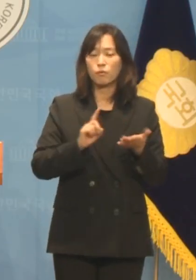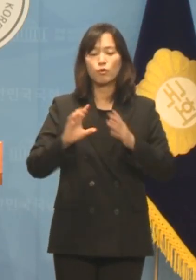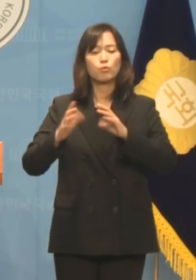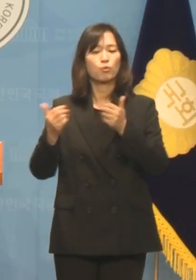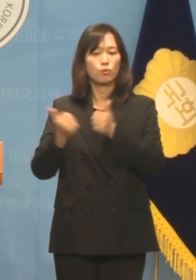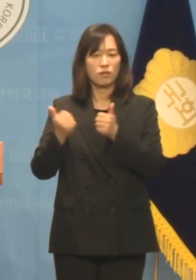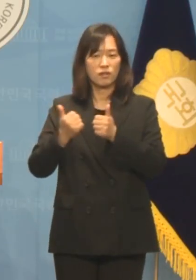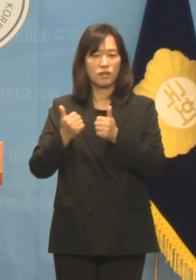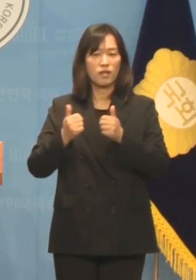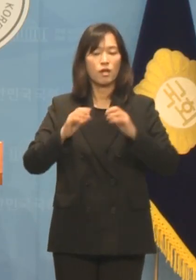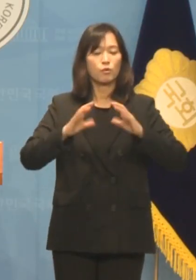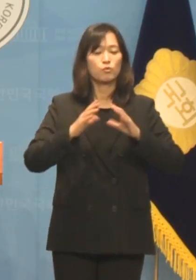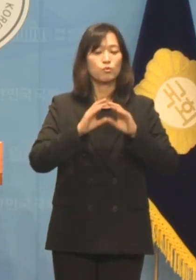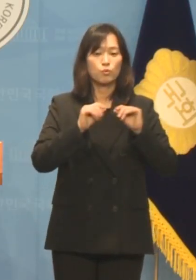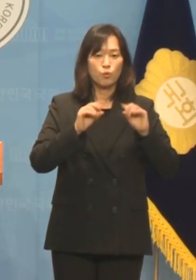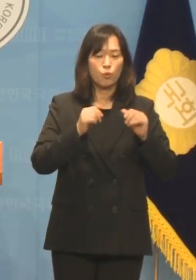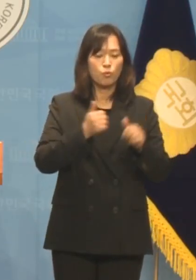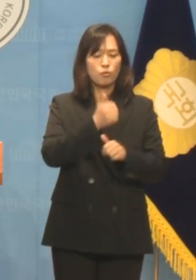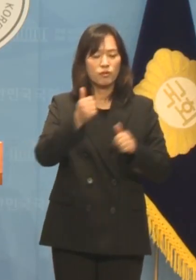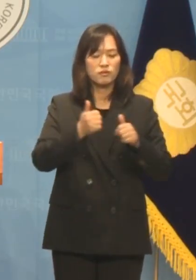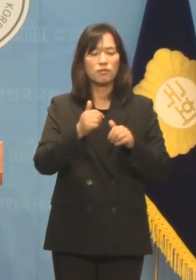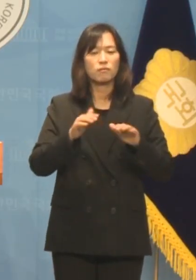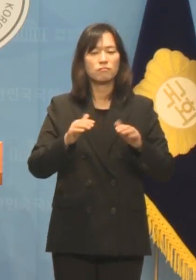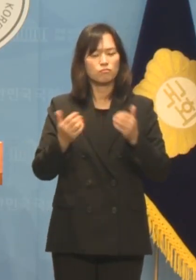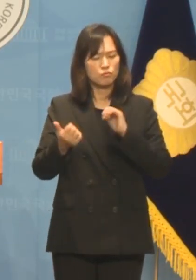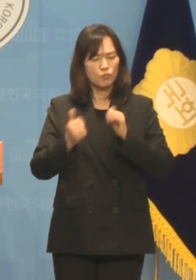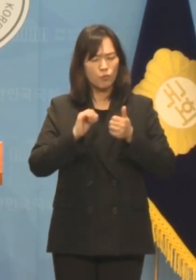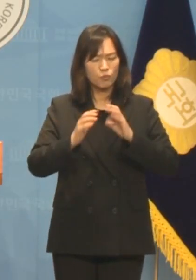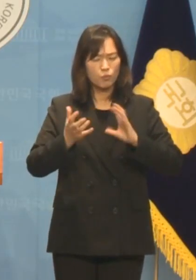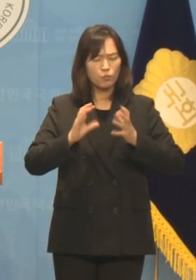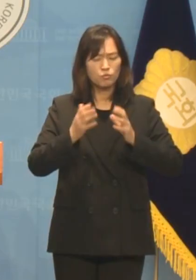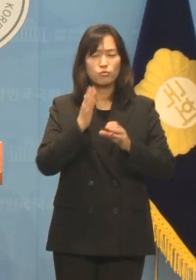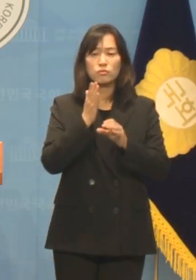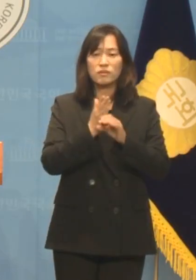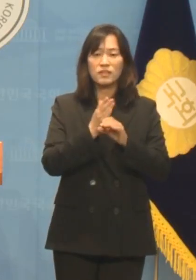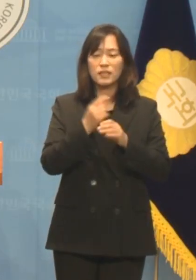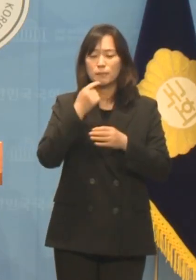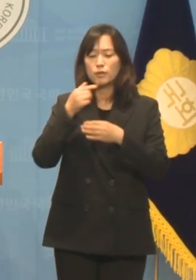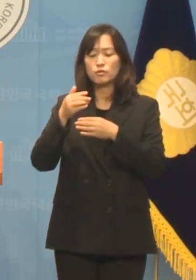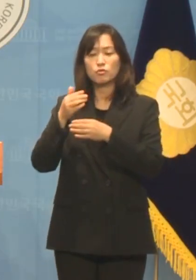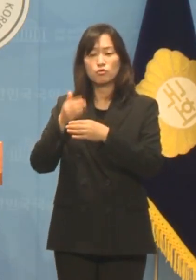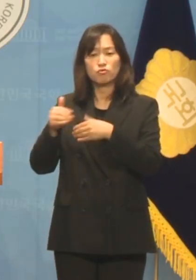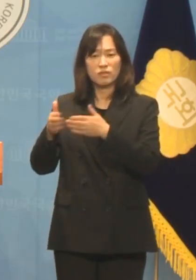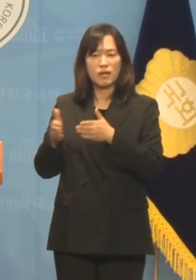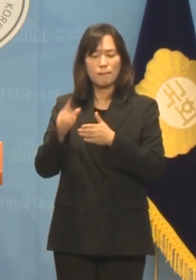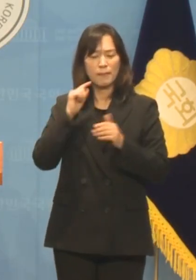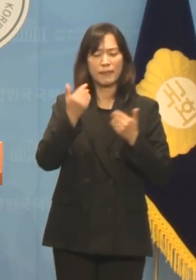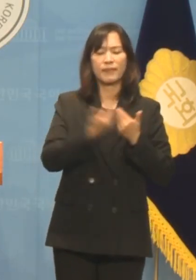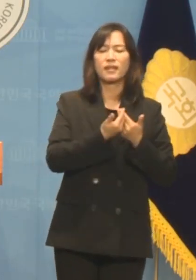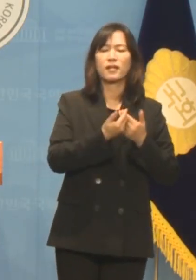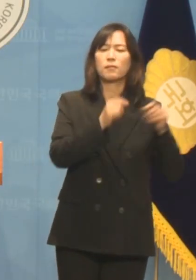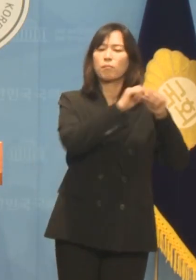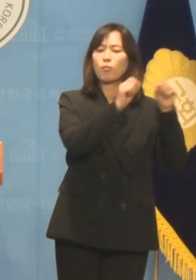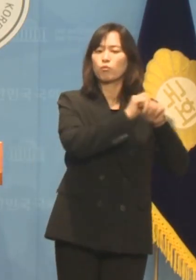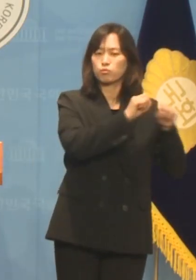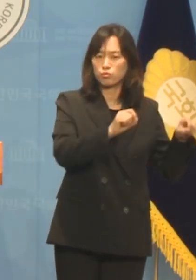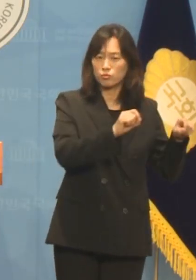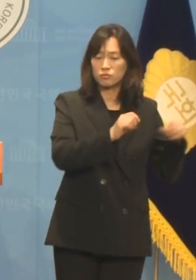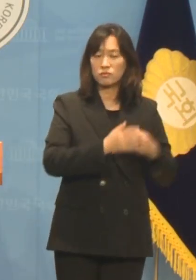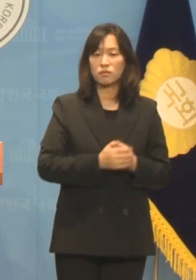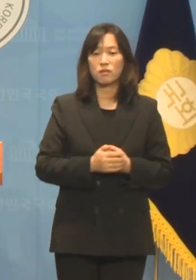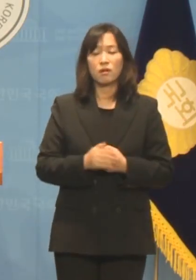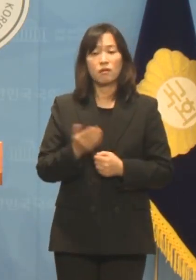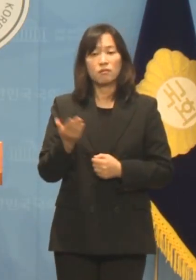국회 국토위원회 소위에서 논의 중이었는데 민주당의 반대로 보류됐습니다. 그런데 지금